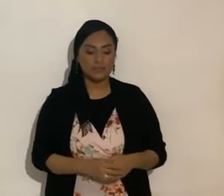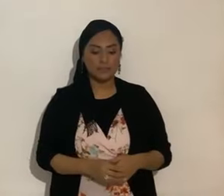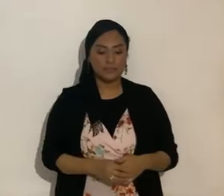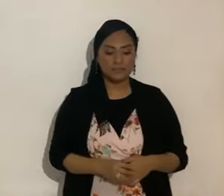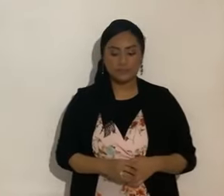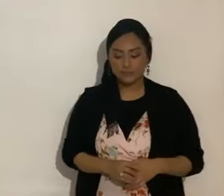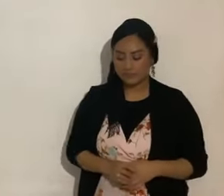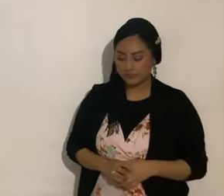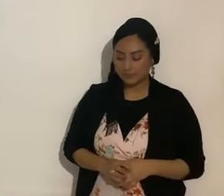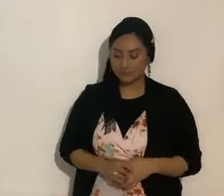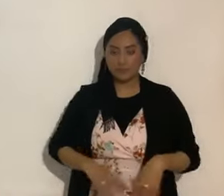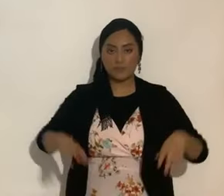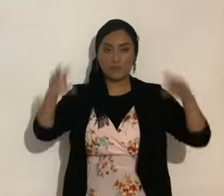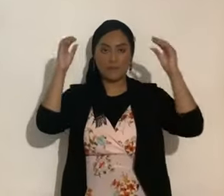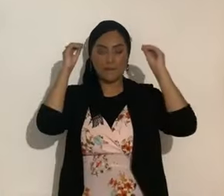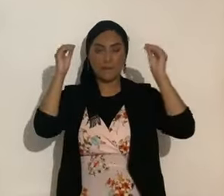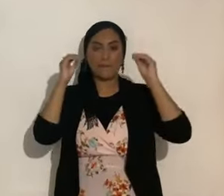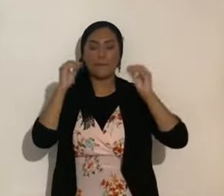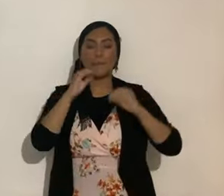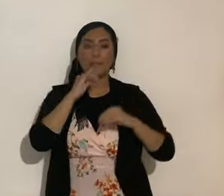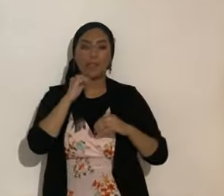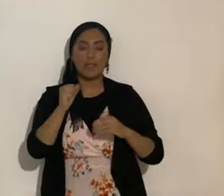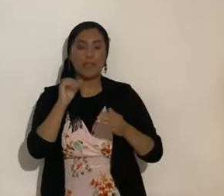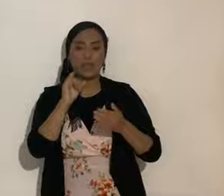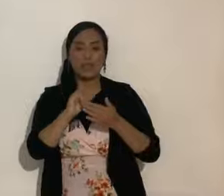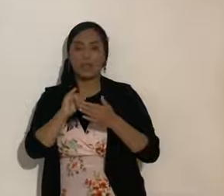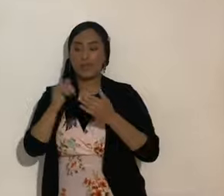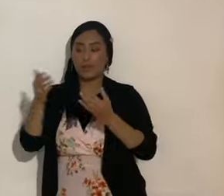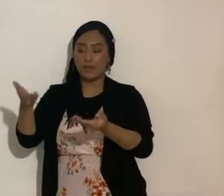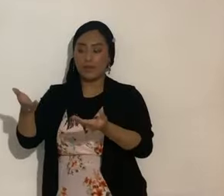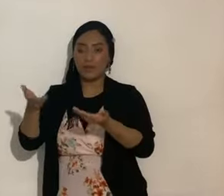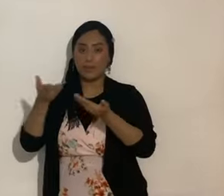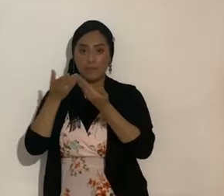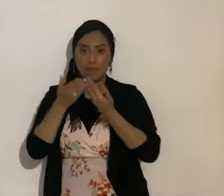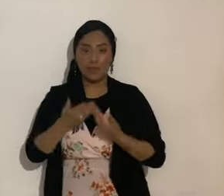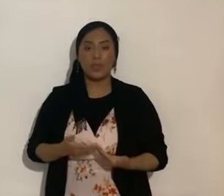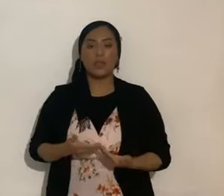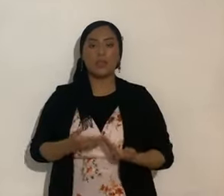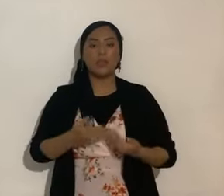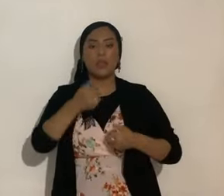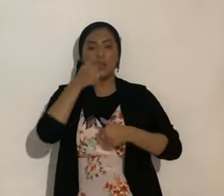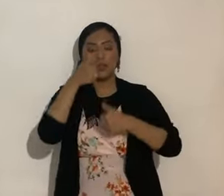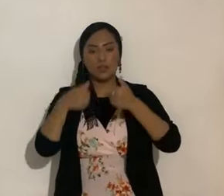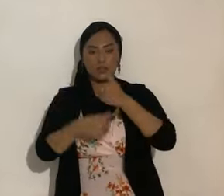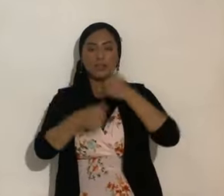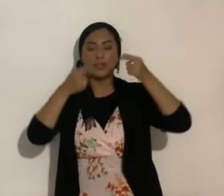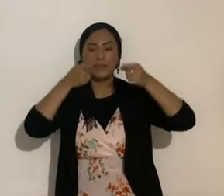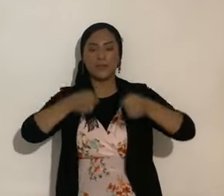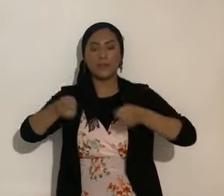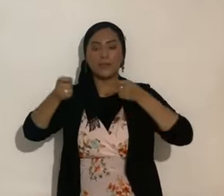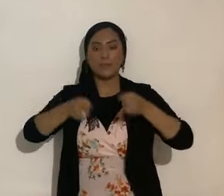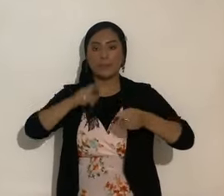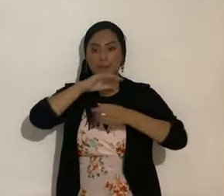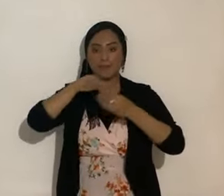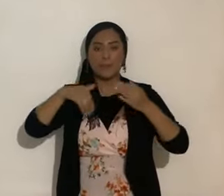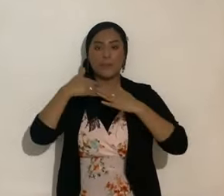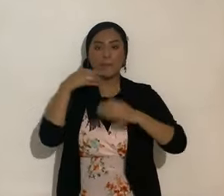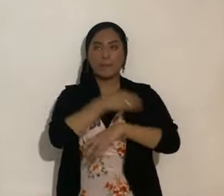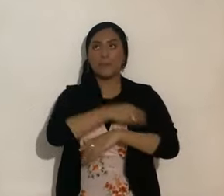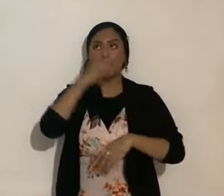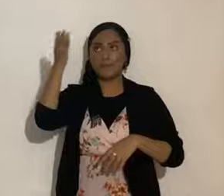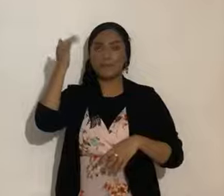dictar en breve. La enseñanza es que las recompensas están bajo el dominio del Todopoderoso Yahweh,